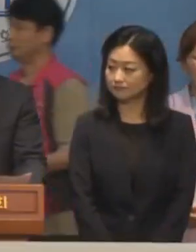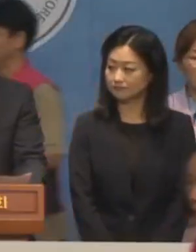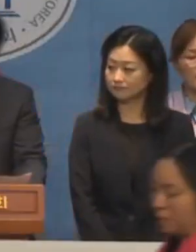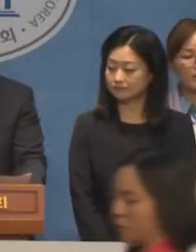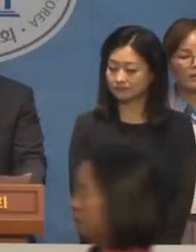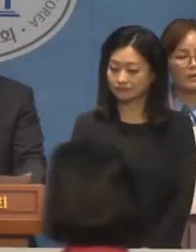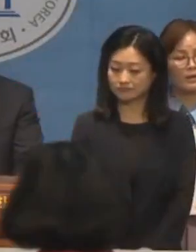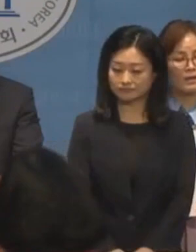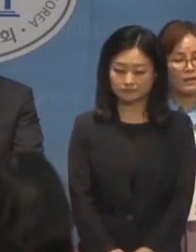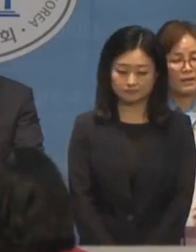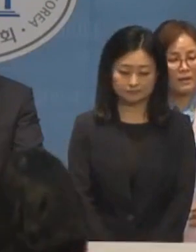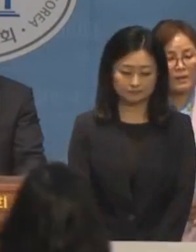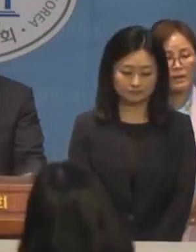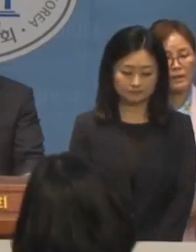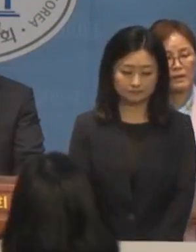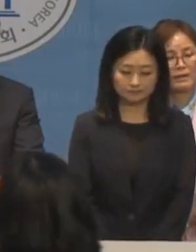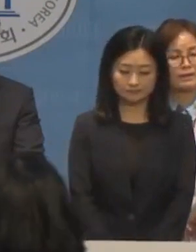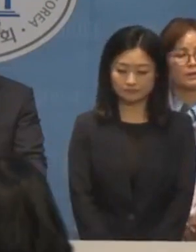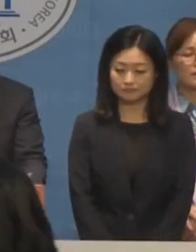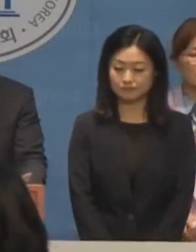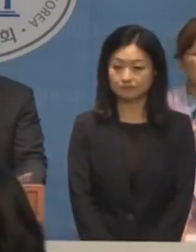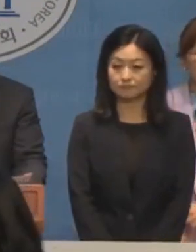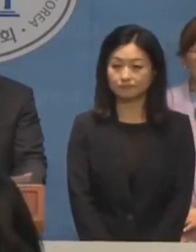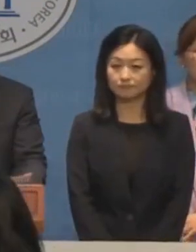아, 우네.